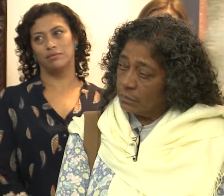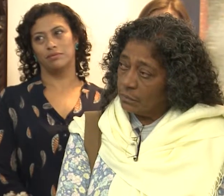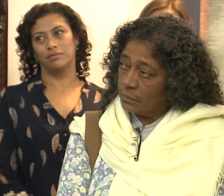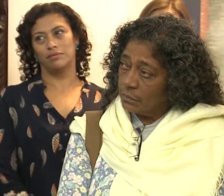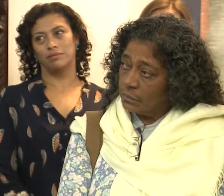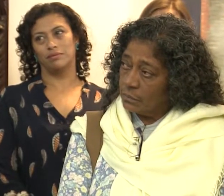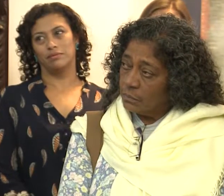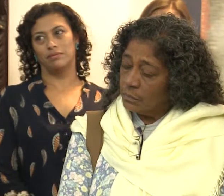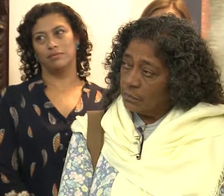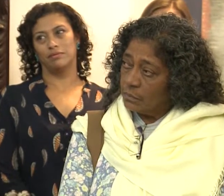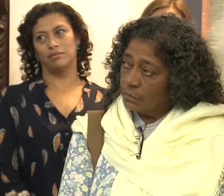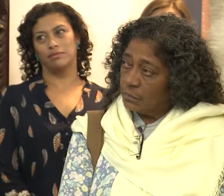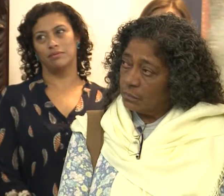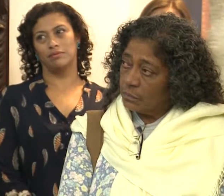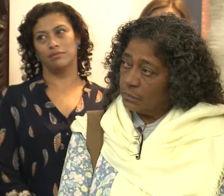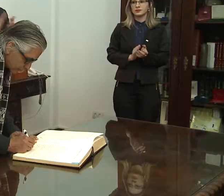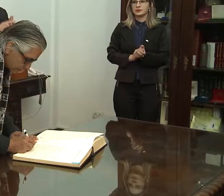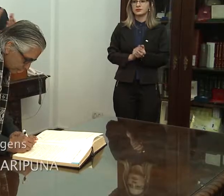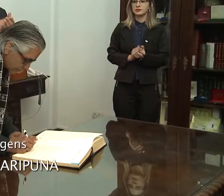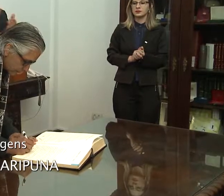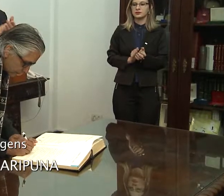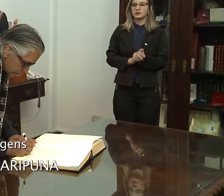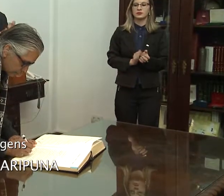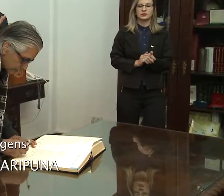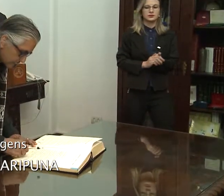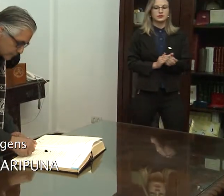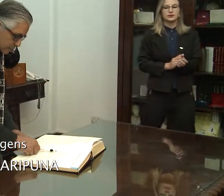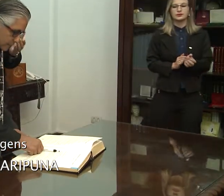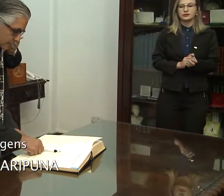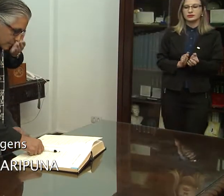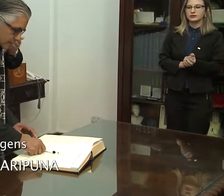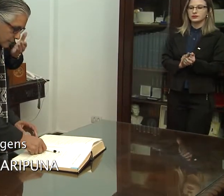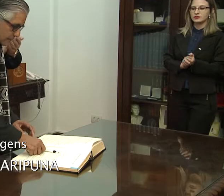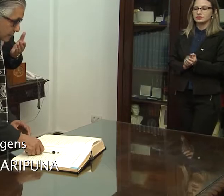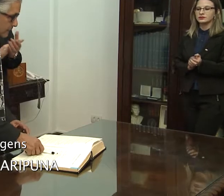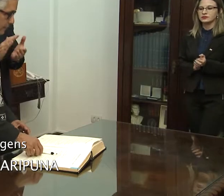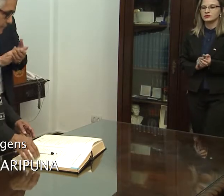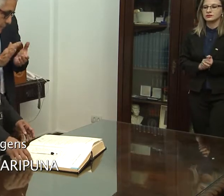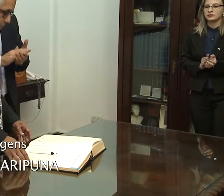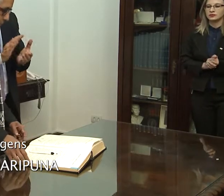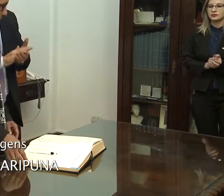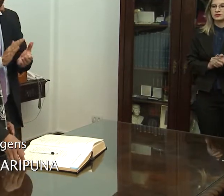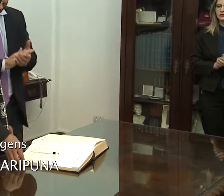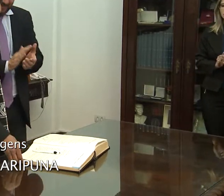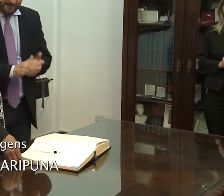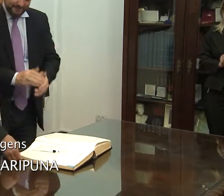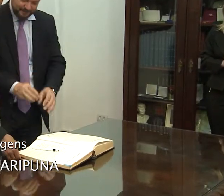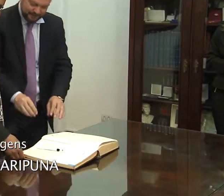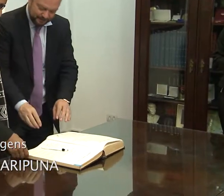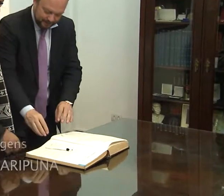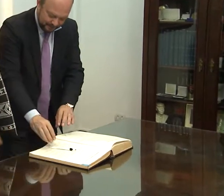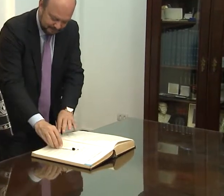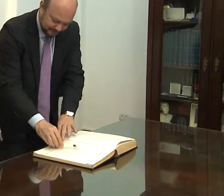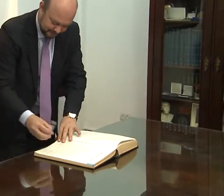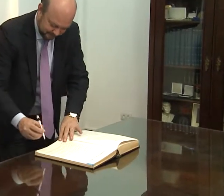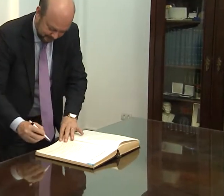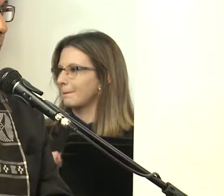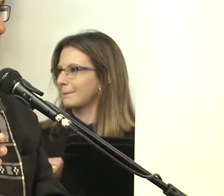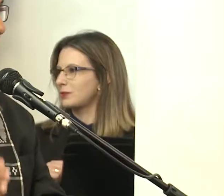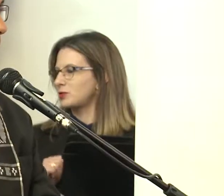diversidade ace paddy em uma sessão solene foi empossado superintendente que coordenará os